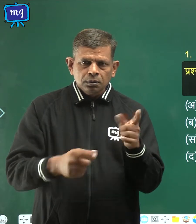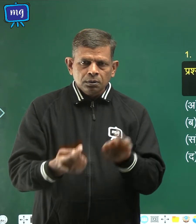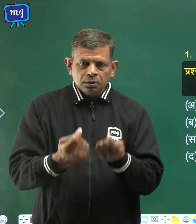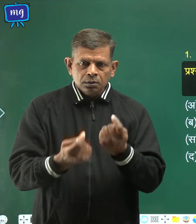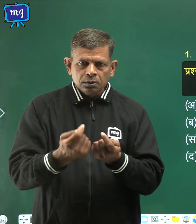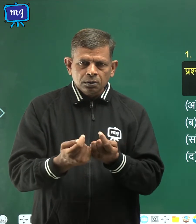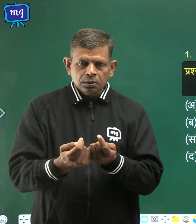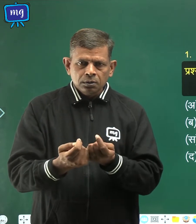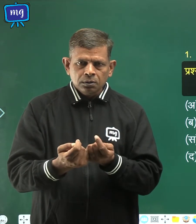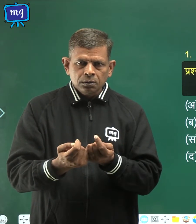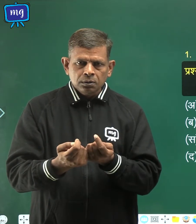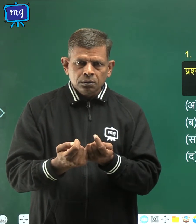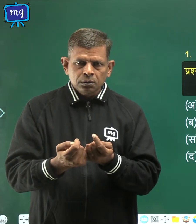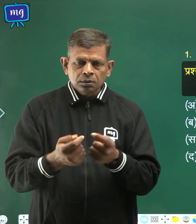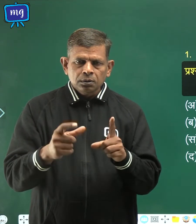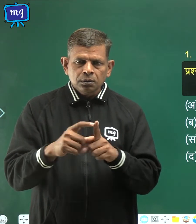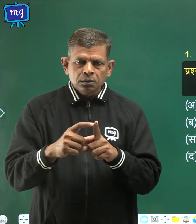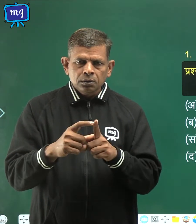फसल, द